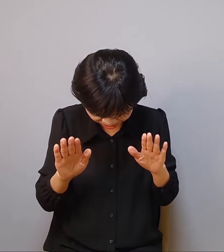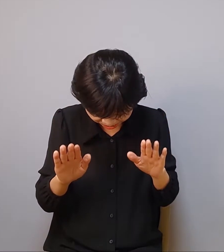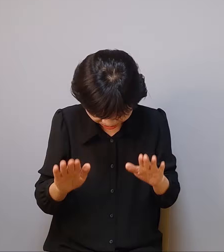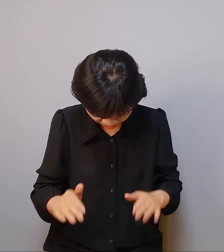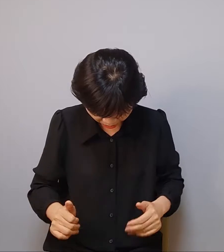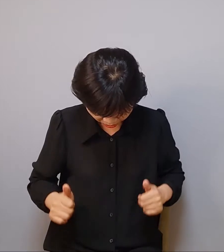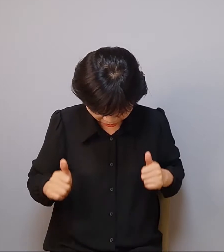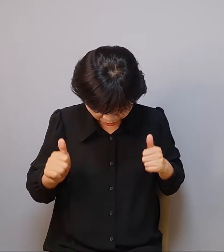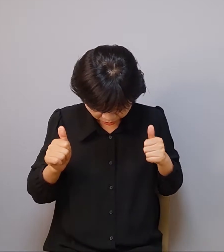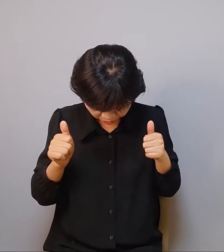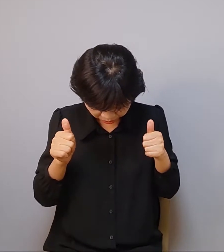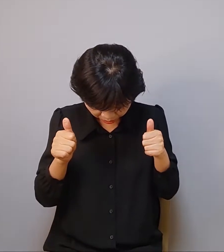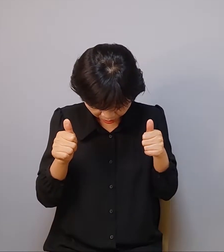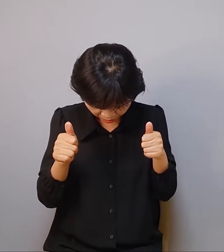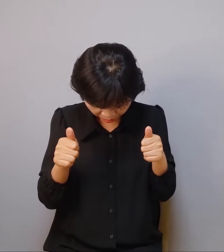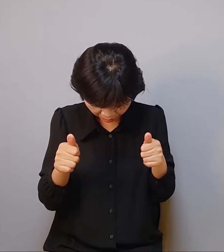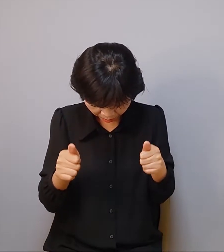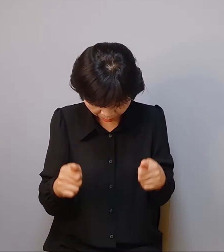엎드리어